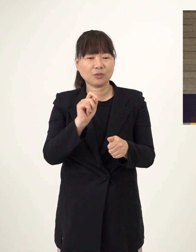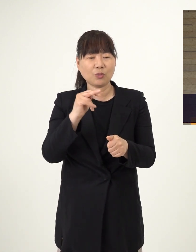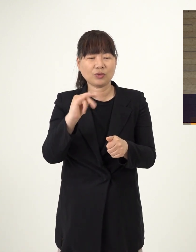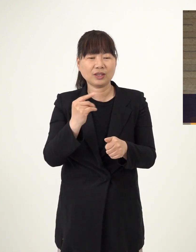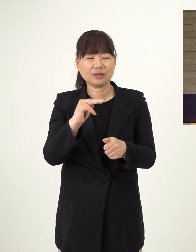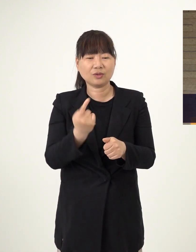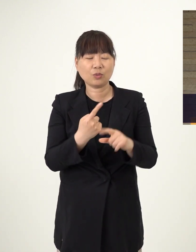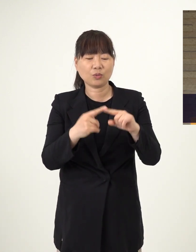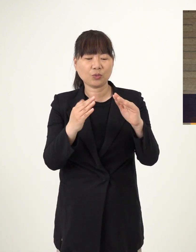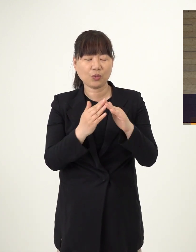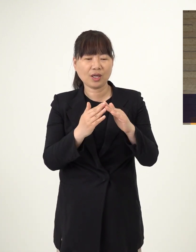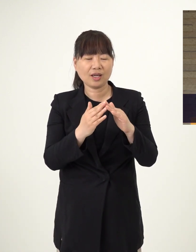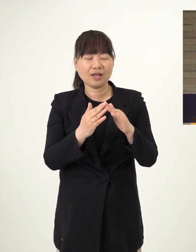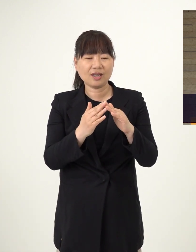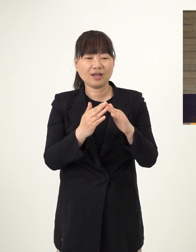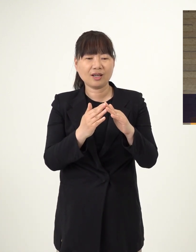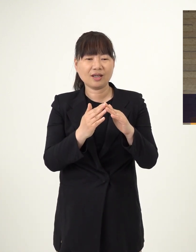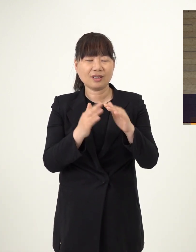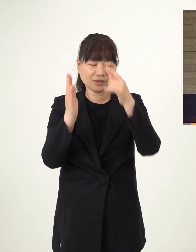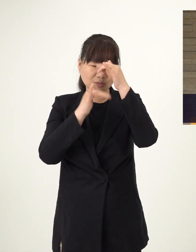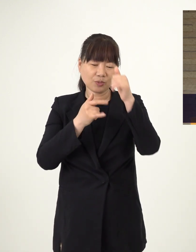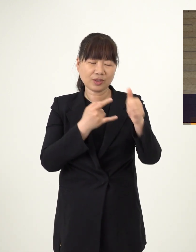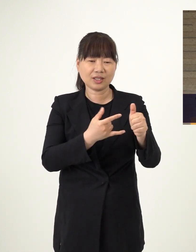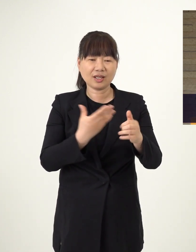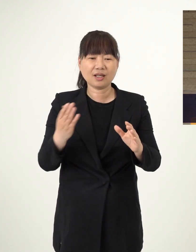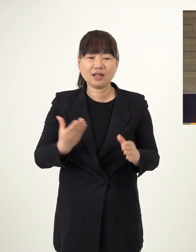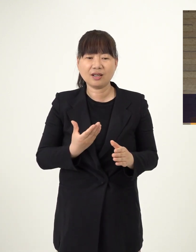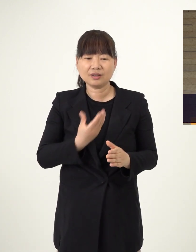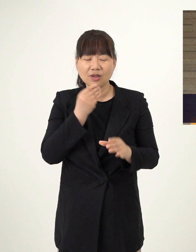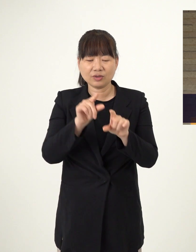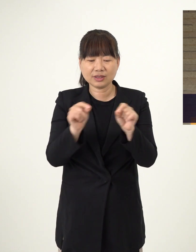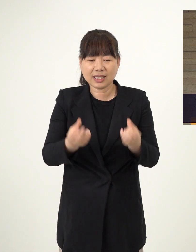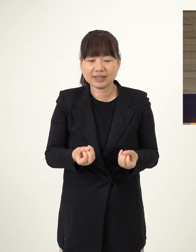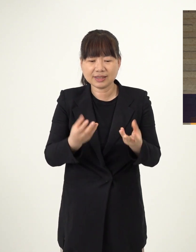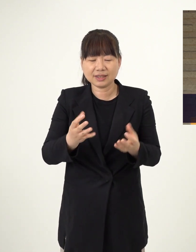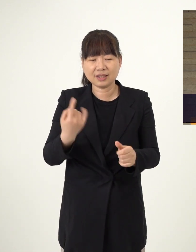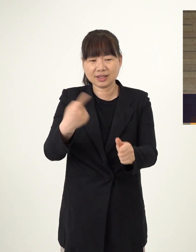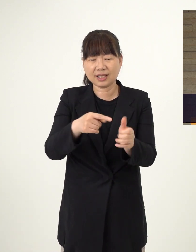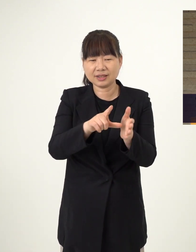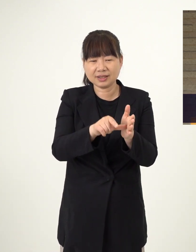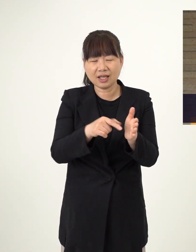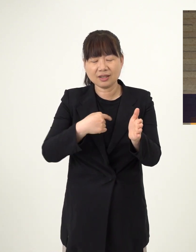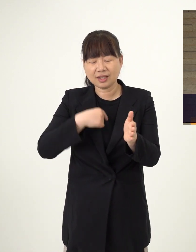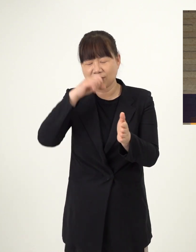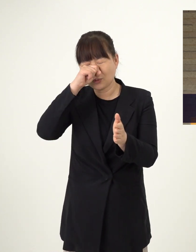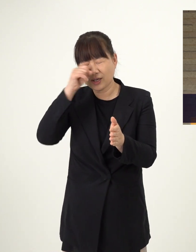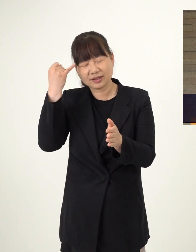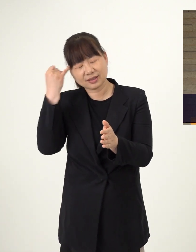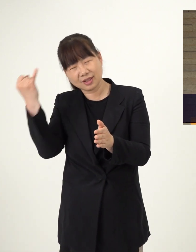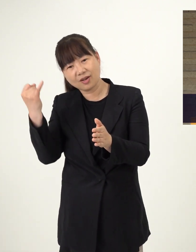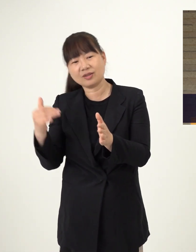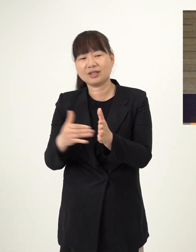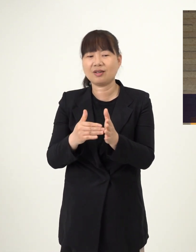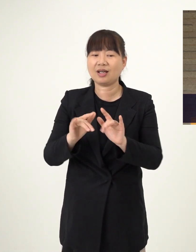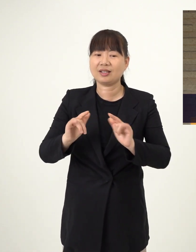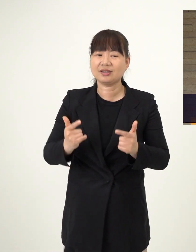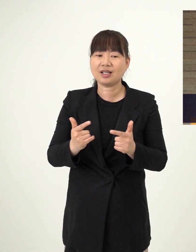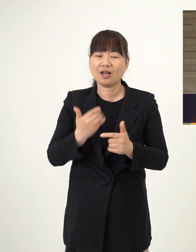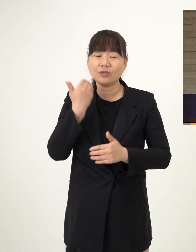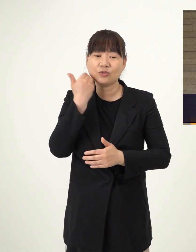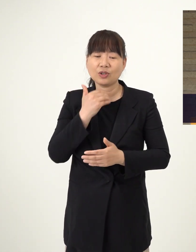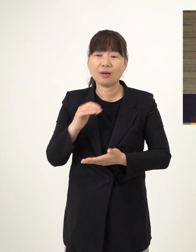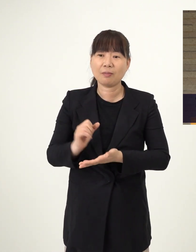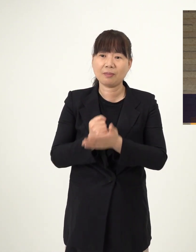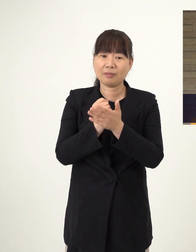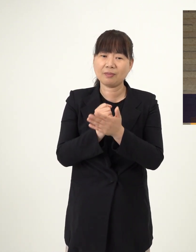가르치면서 이 성찬식은 내가 이렇게 했으면 좋을 것 같아서 고안해낸 게 아니다. 누구께 받은